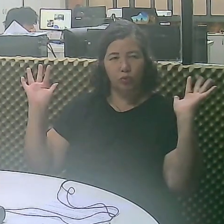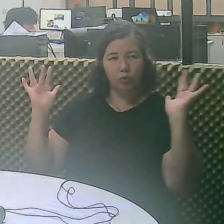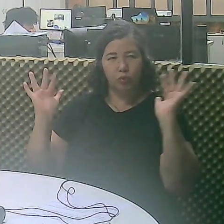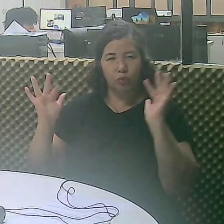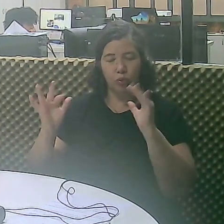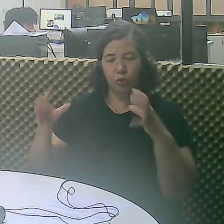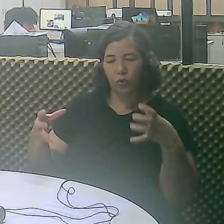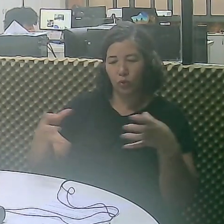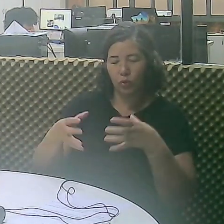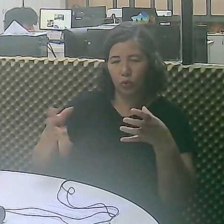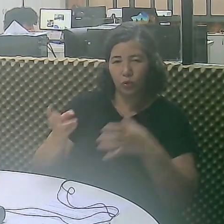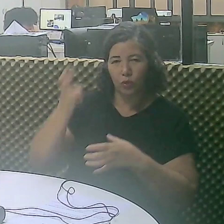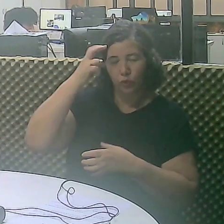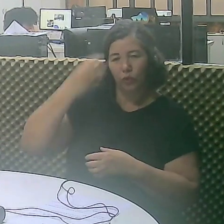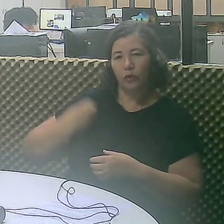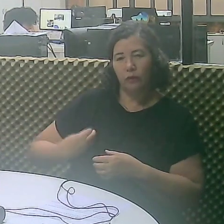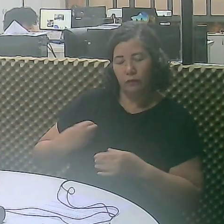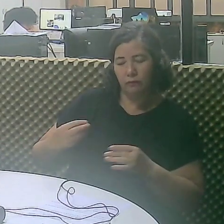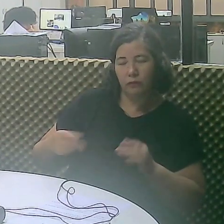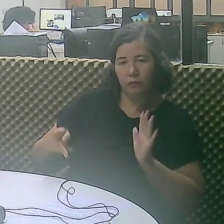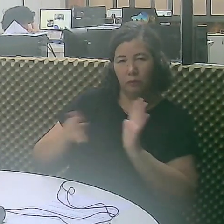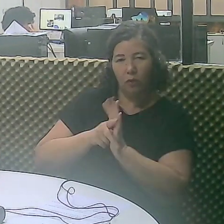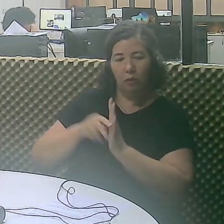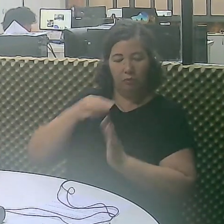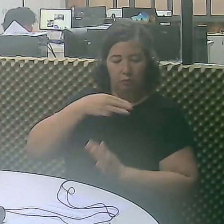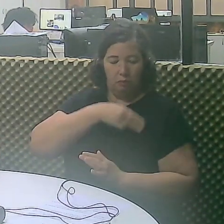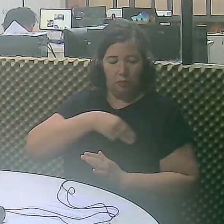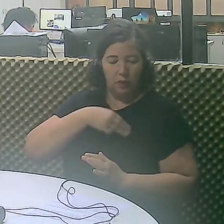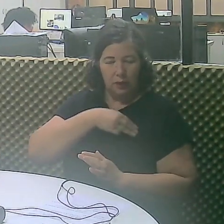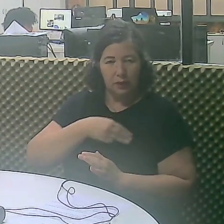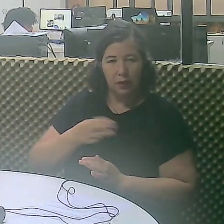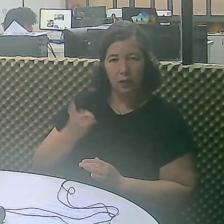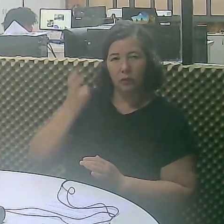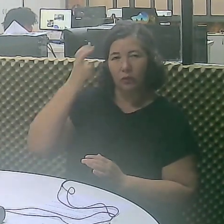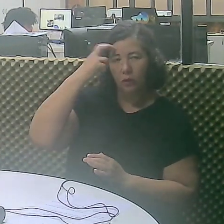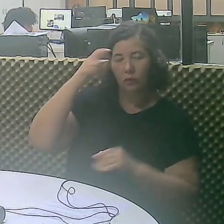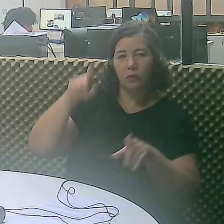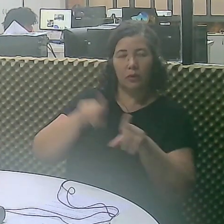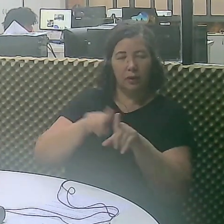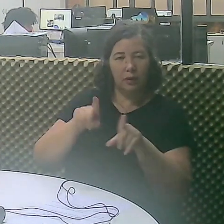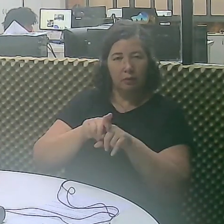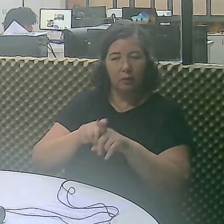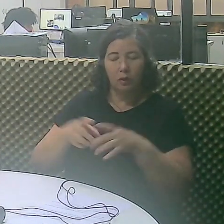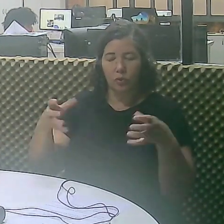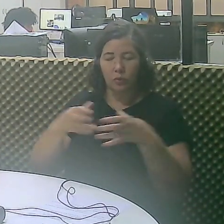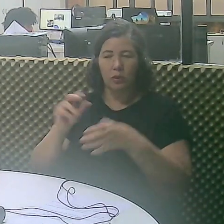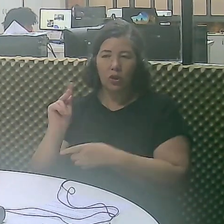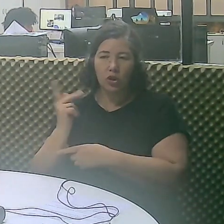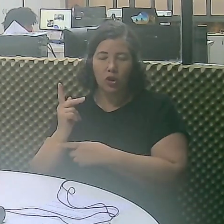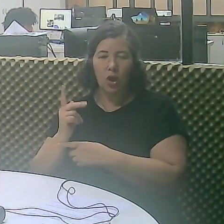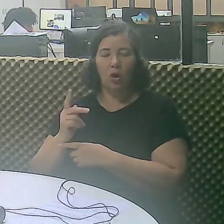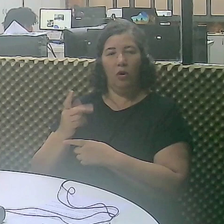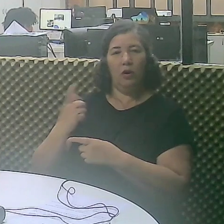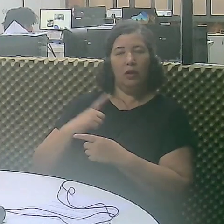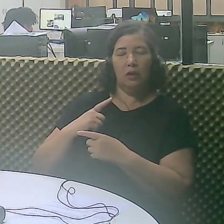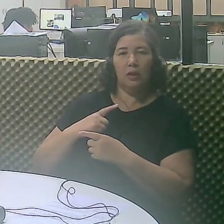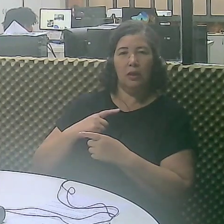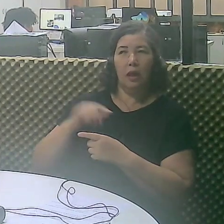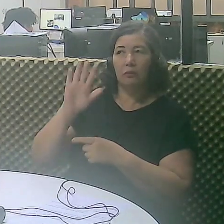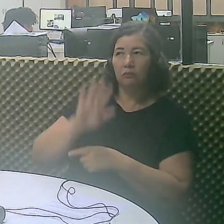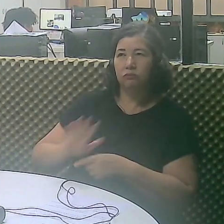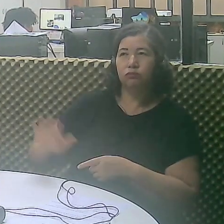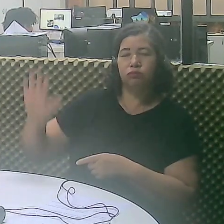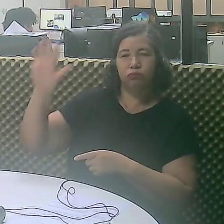Viva, ligado ao Ministério da Cultura e Instituto do Patrimônio Histórico e Artístico Nacional, o IFAM.